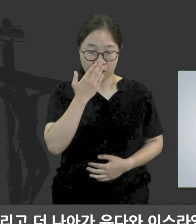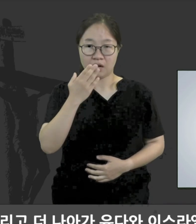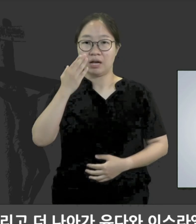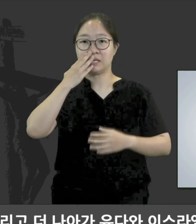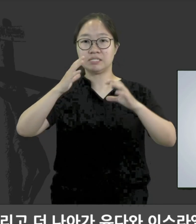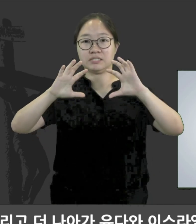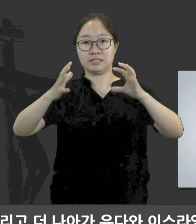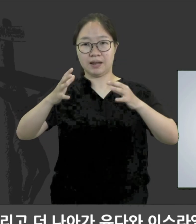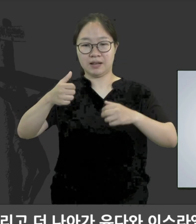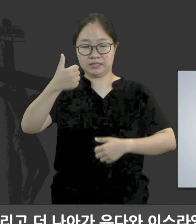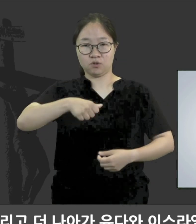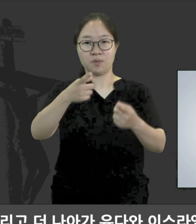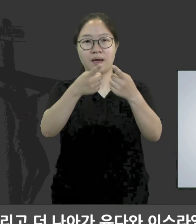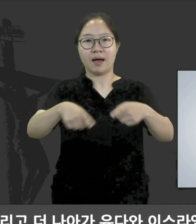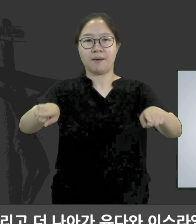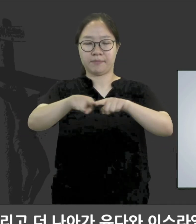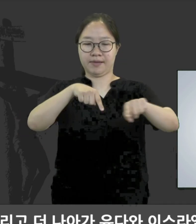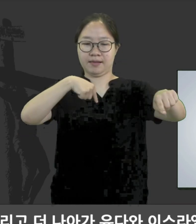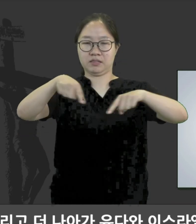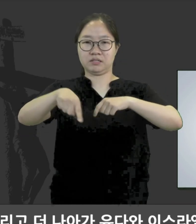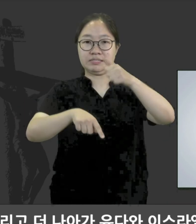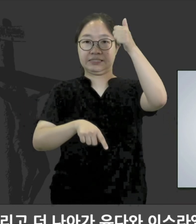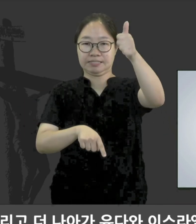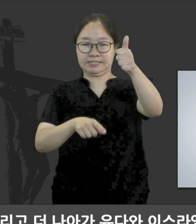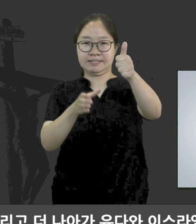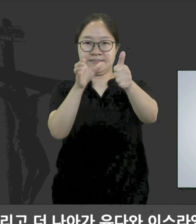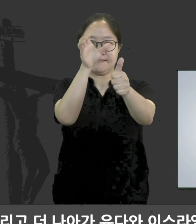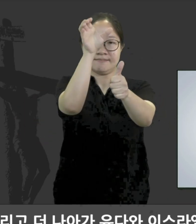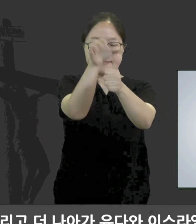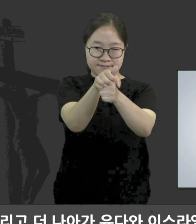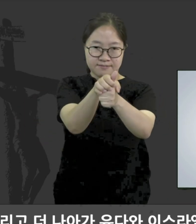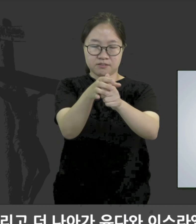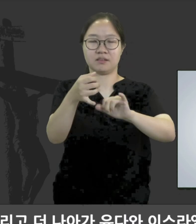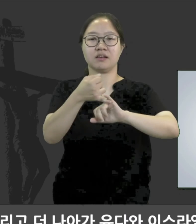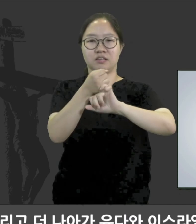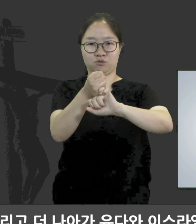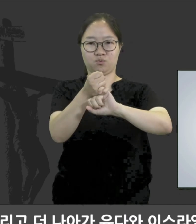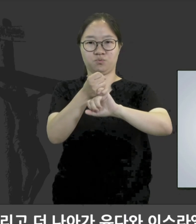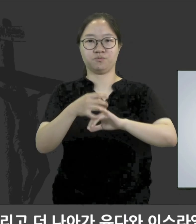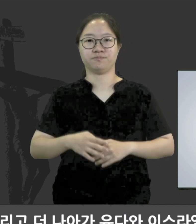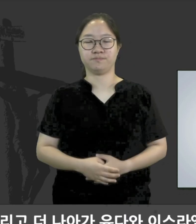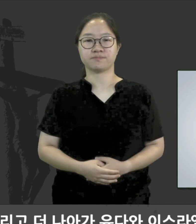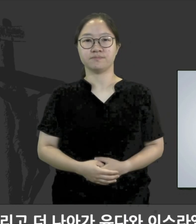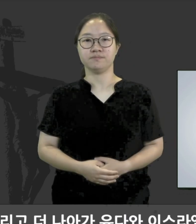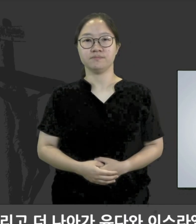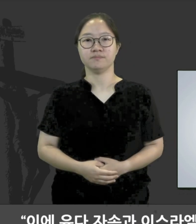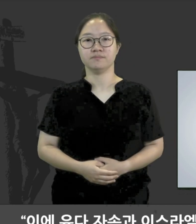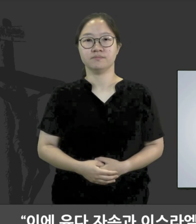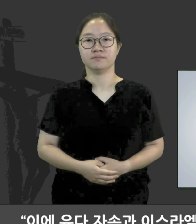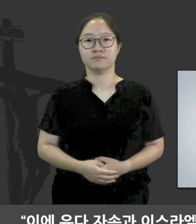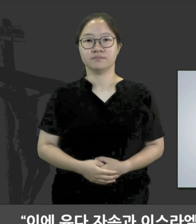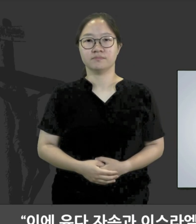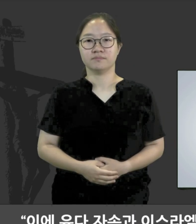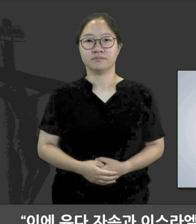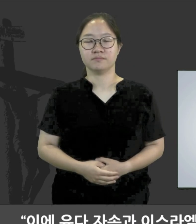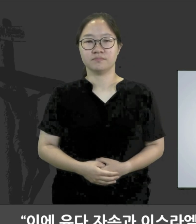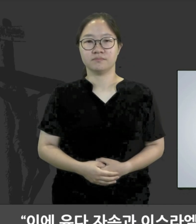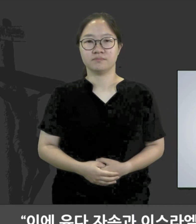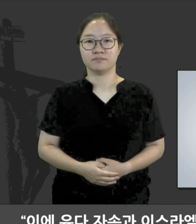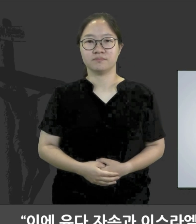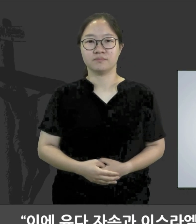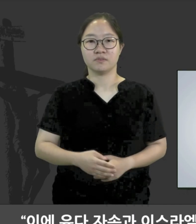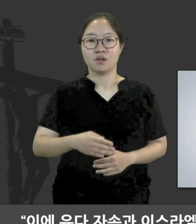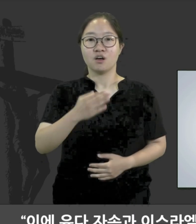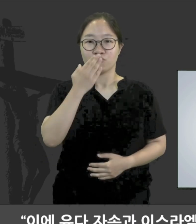유다와 이스라엘 자손을 함께 다스리는 한 우두머리를 세워주실 것이라 약속하십니다. 이에